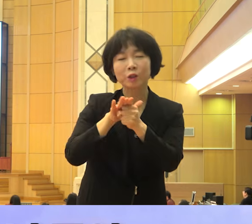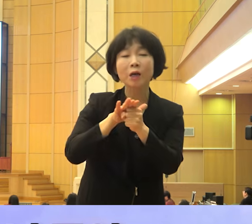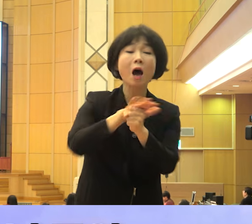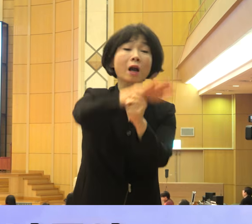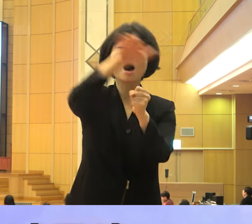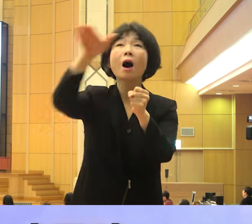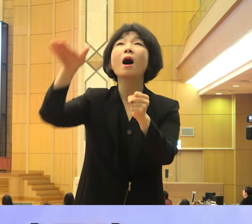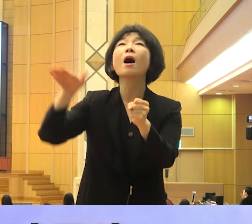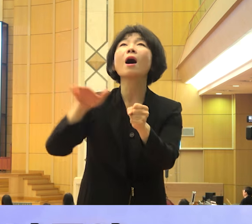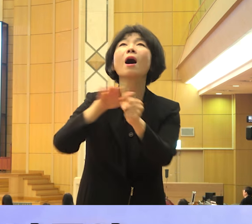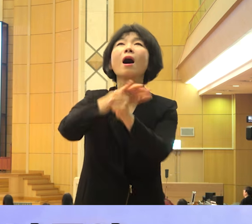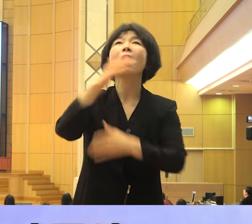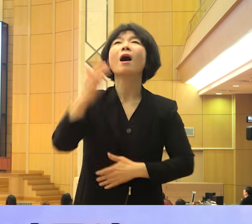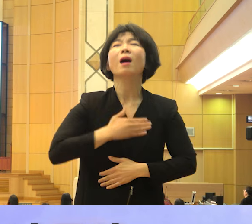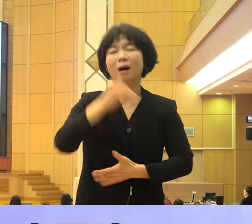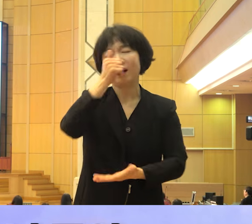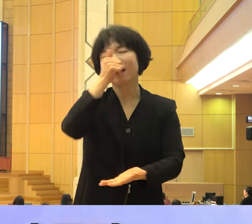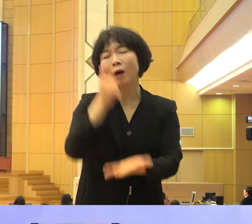그 사랑